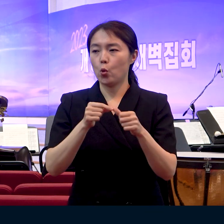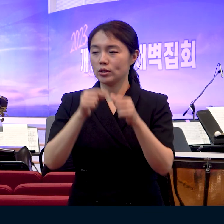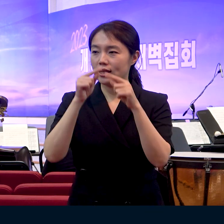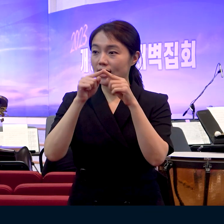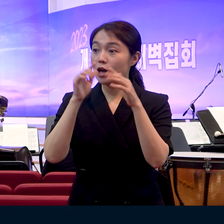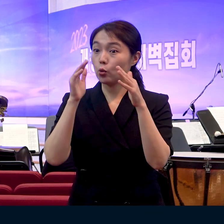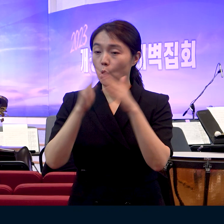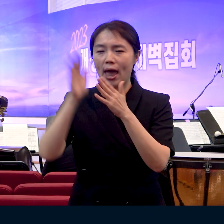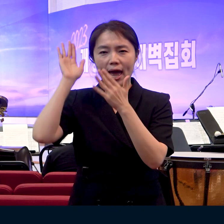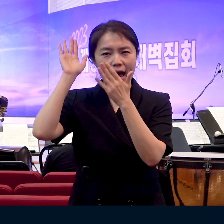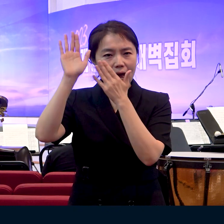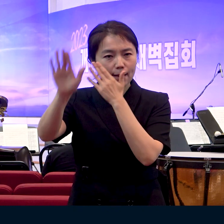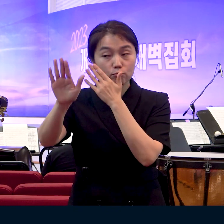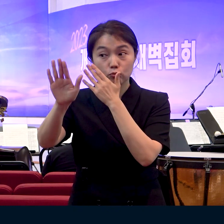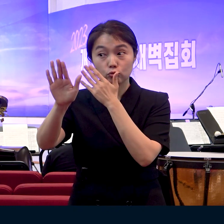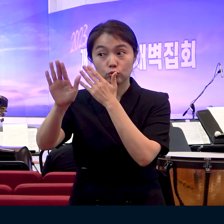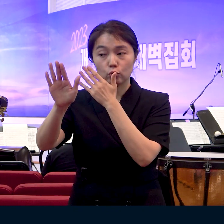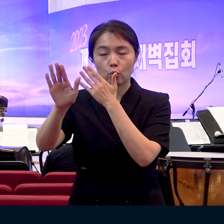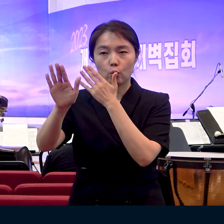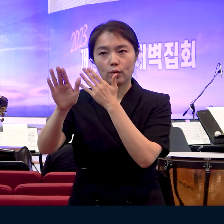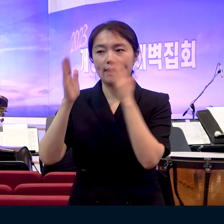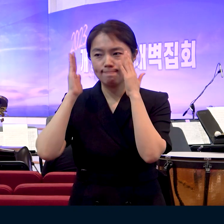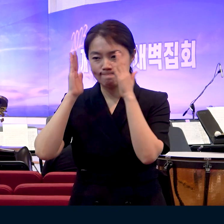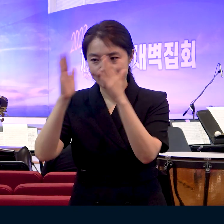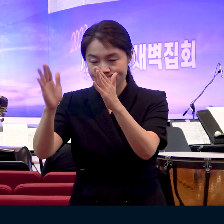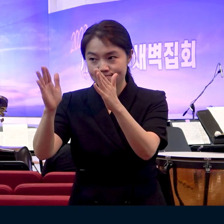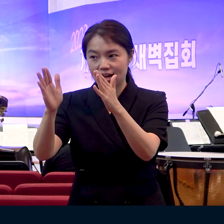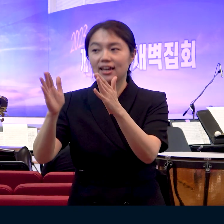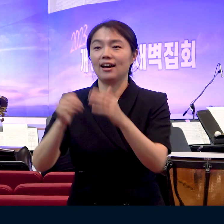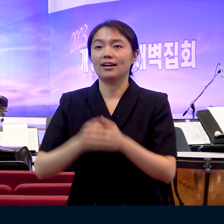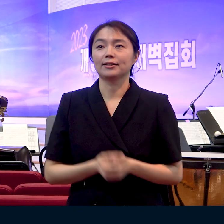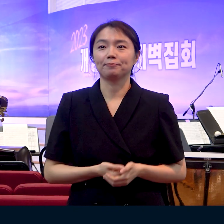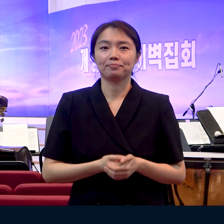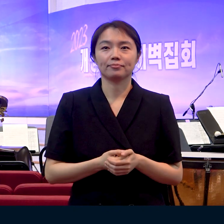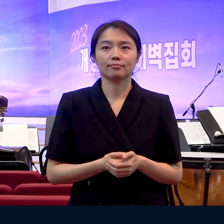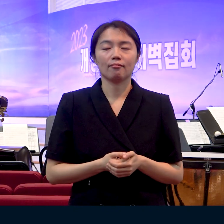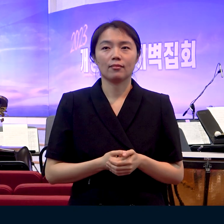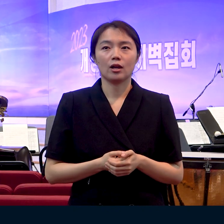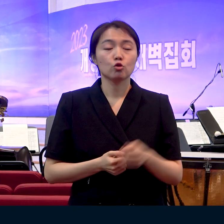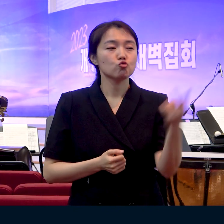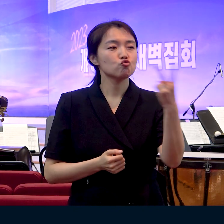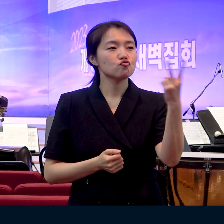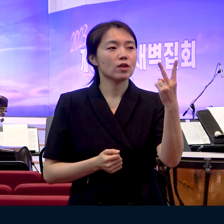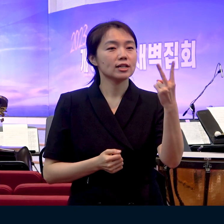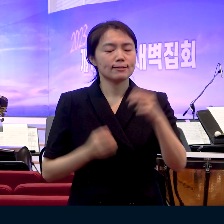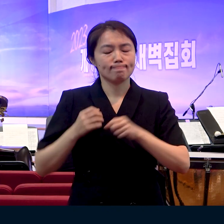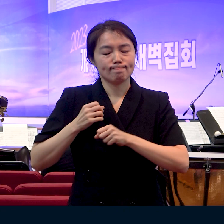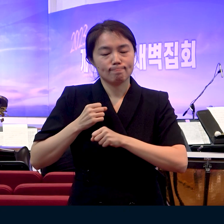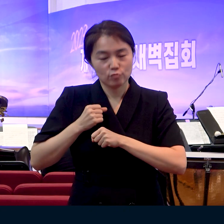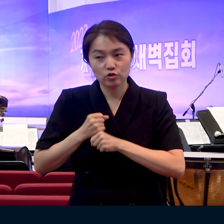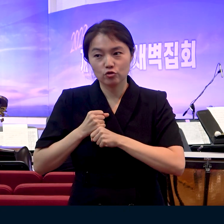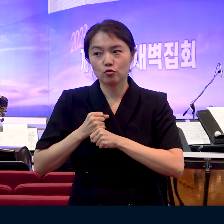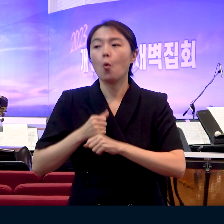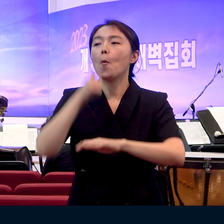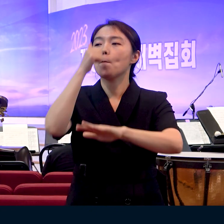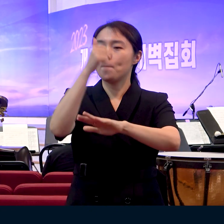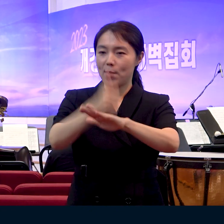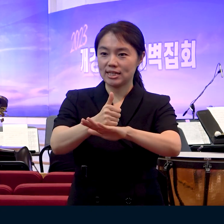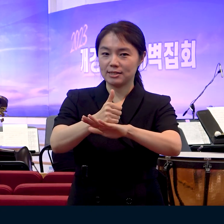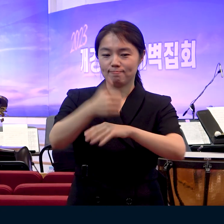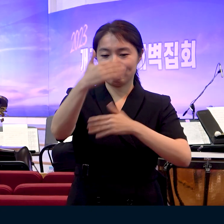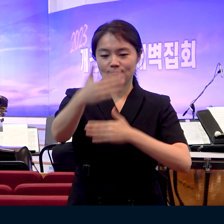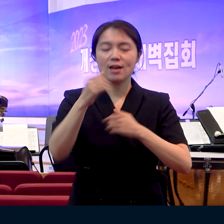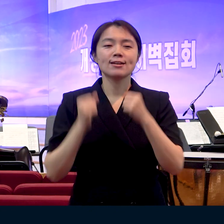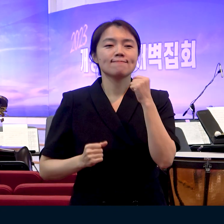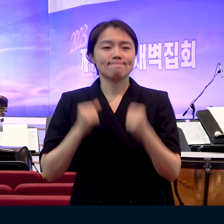나아갈 중요한 목회 방향입니다. 저는 이 두 가지를 붙들고 저의 사역의 마지막 구간을 달릴 것입니다.